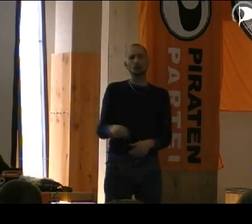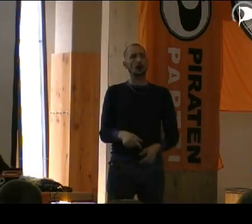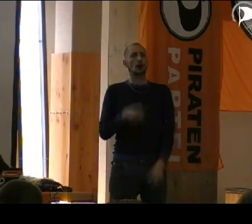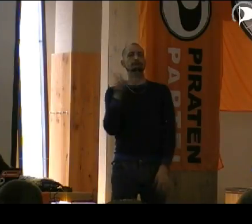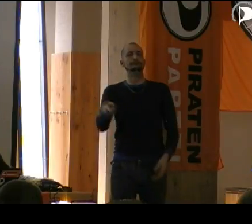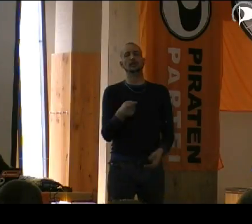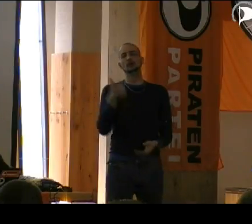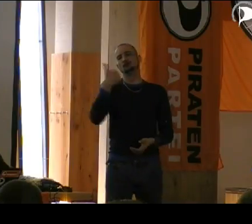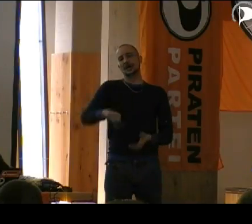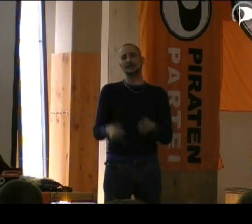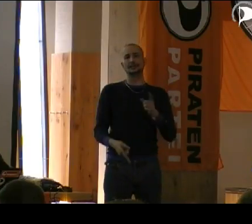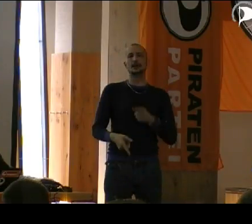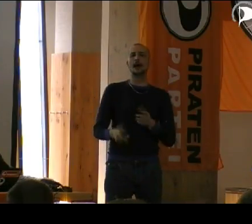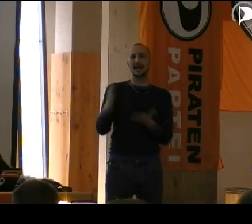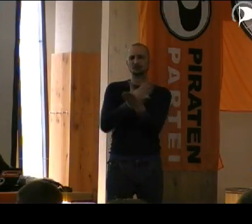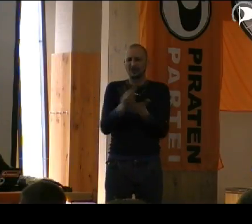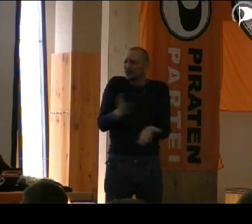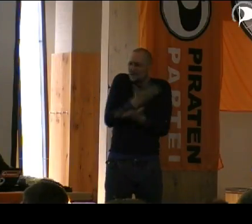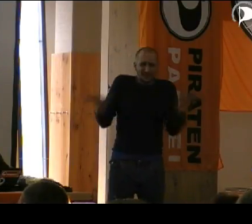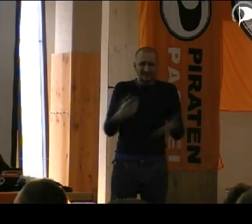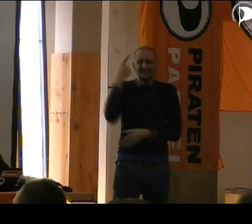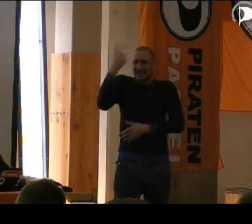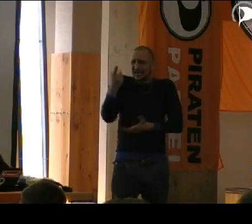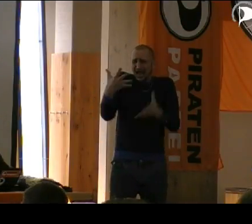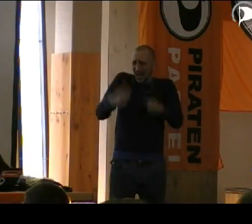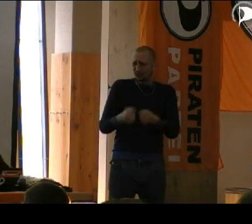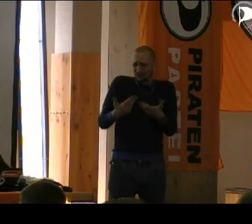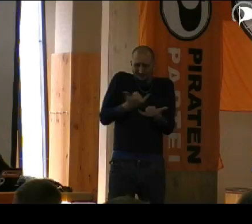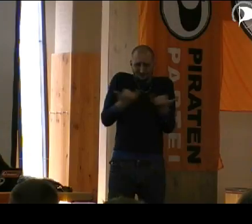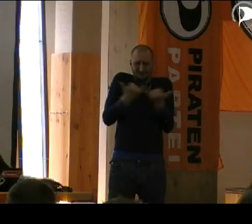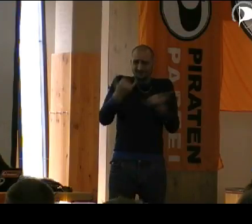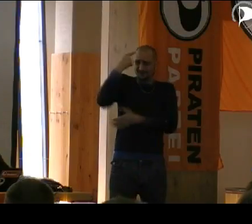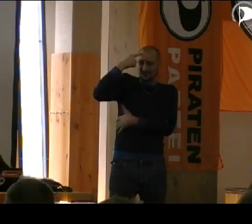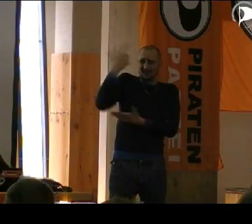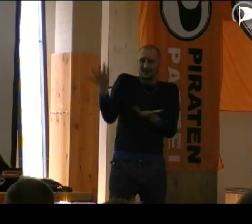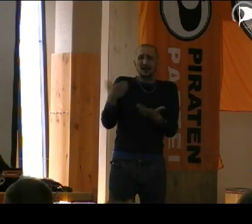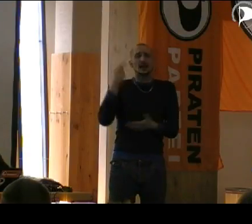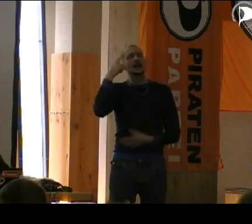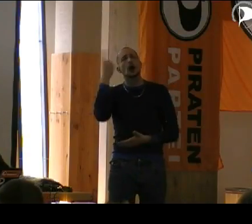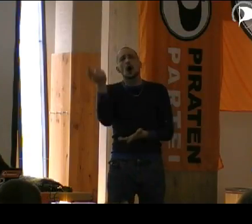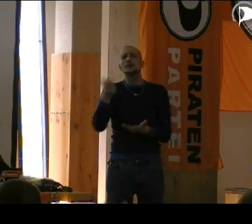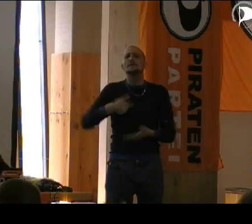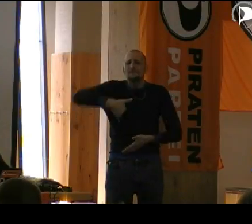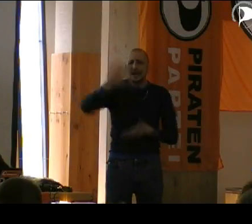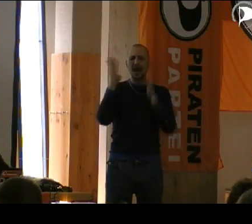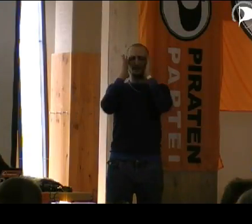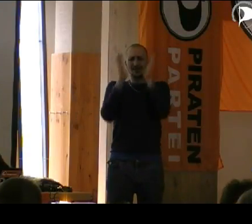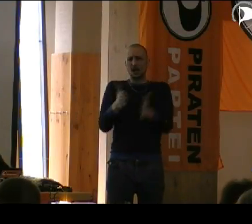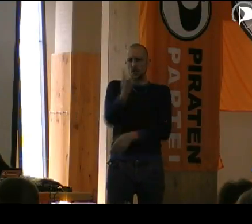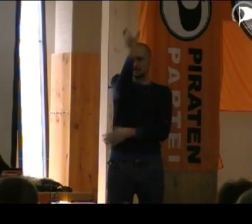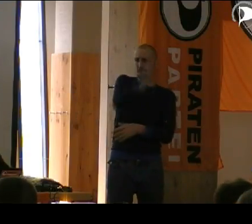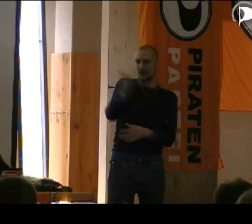doch nur scheiße was ist das hier eine haltung ich glaube man muss mehr vertrauen ineinander